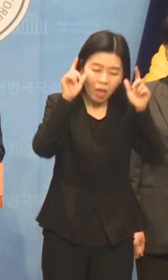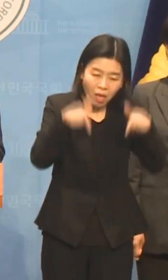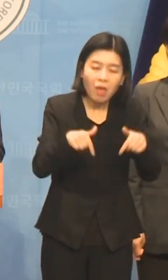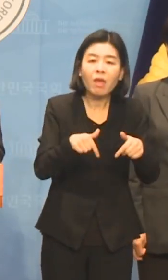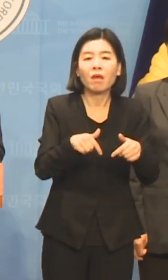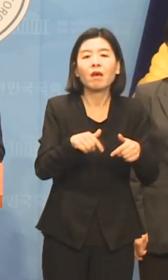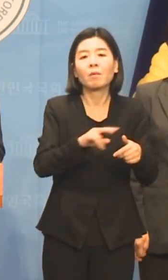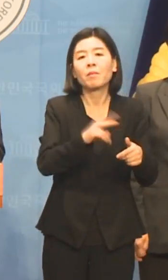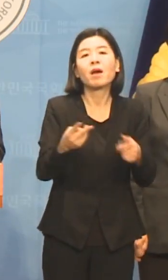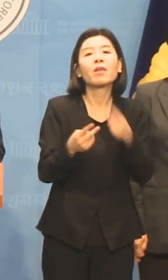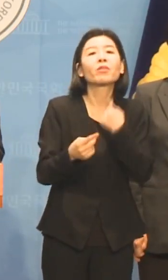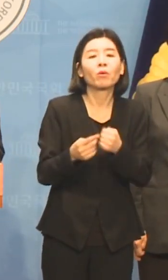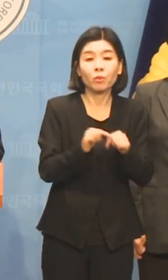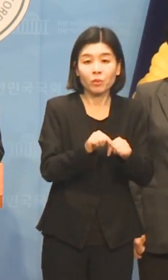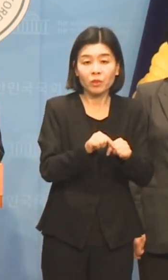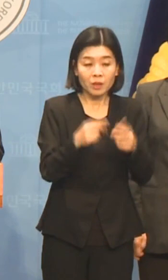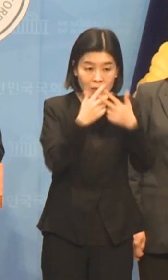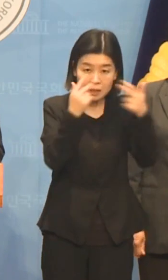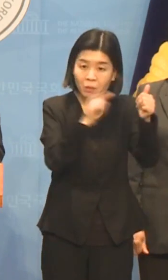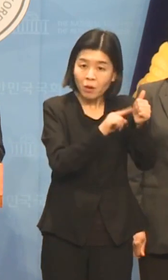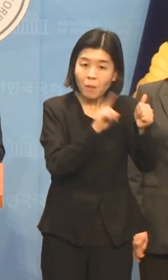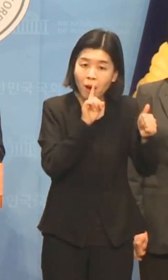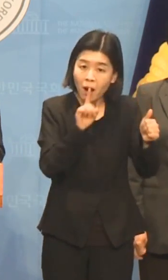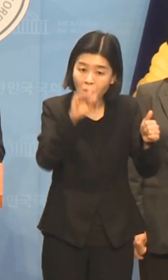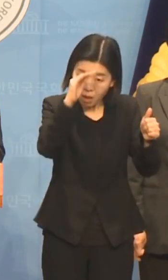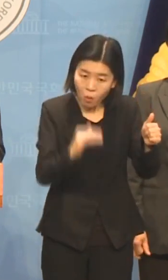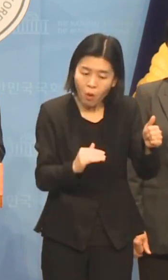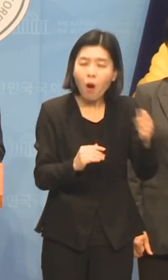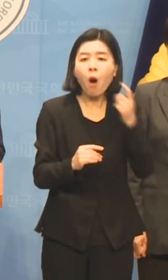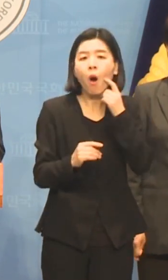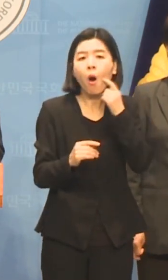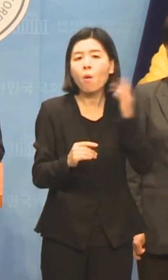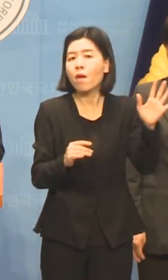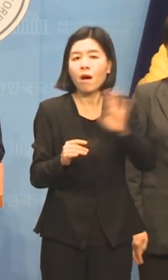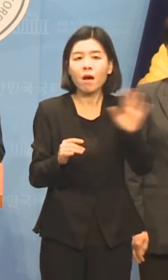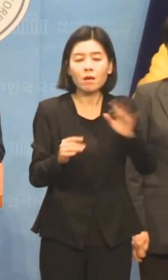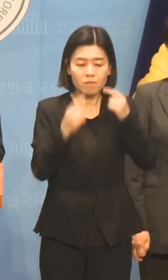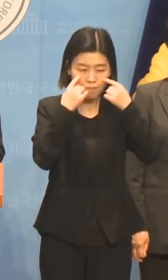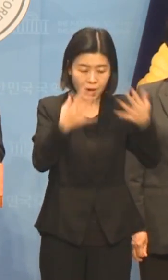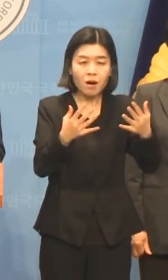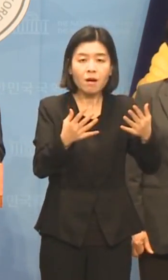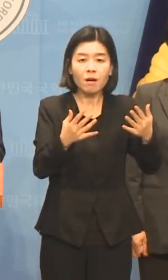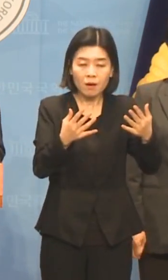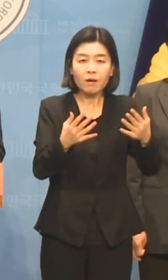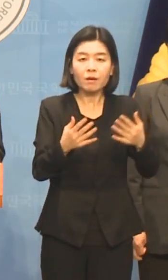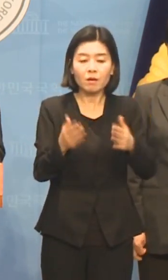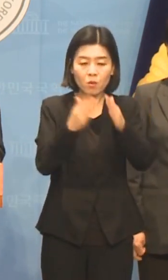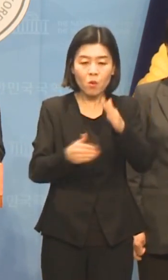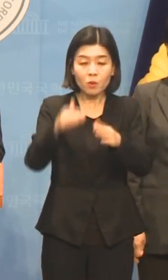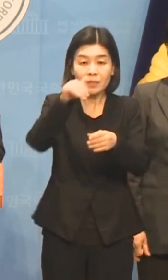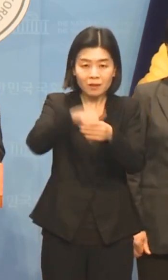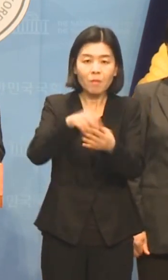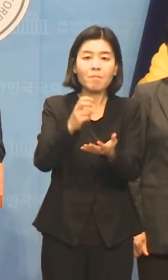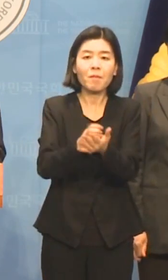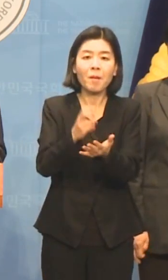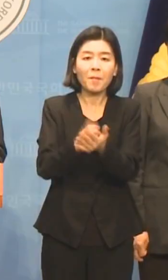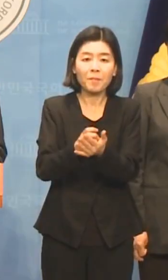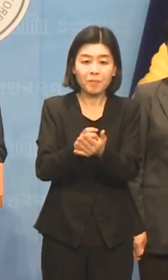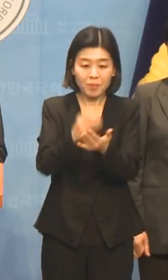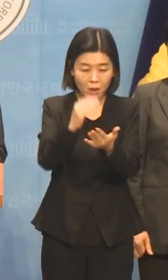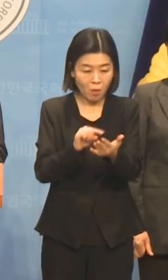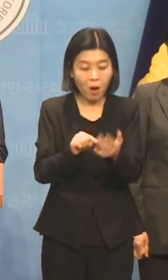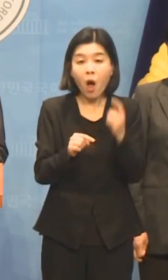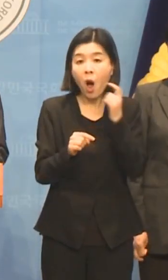이재명 대표의 발언이 허위가 아니라는 것이 명백합니다. 따라서 공직선거법상 허위사실